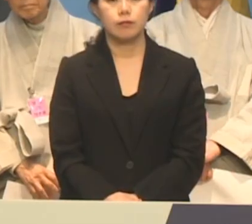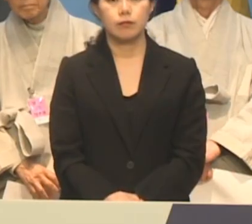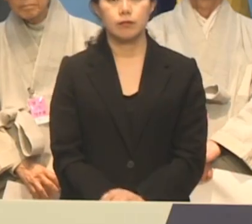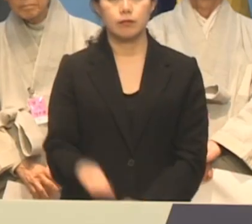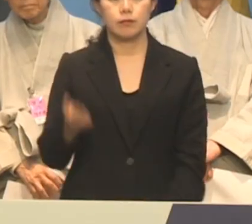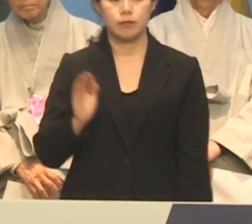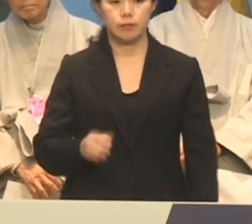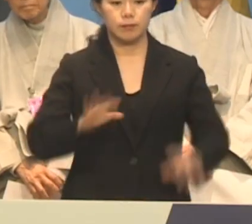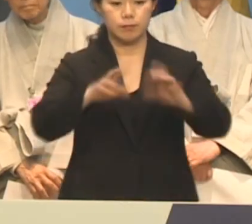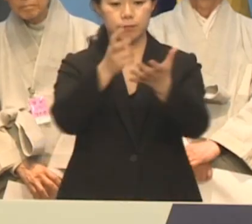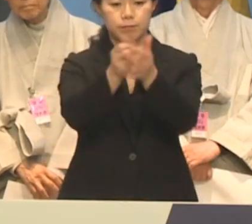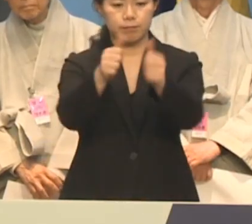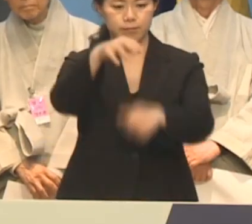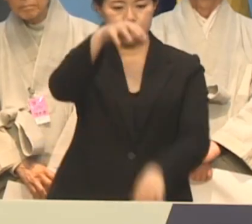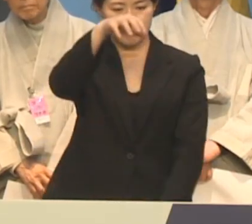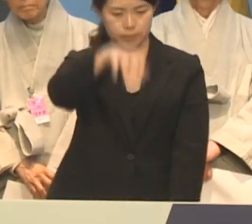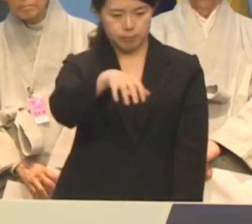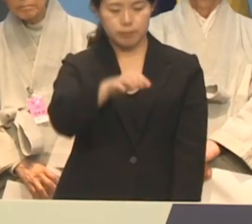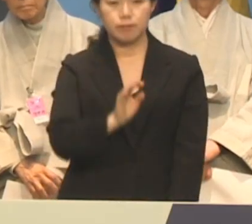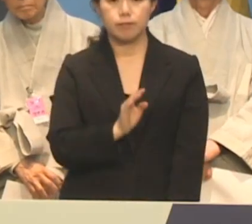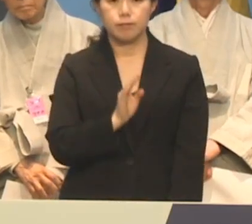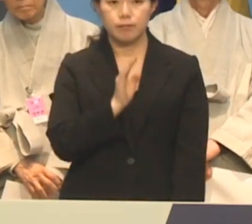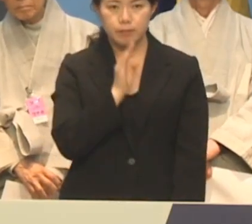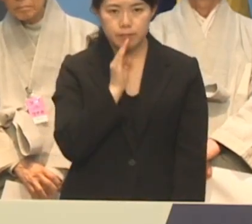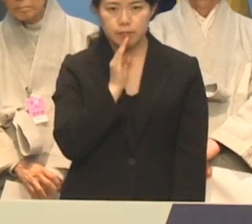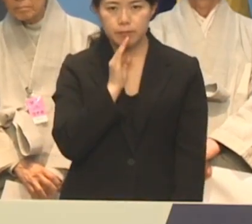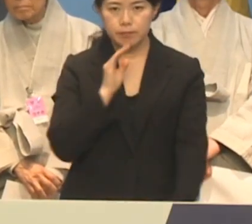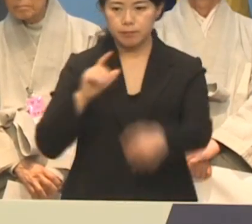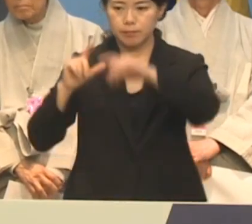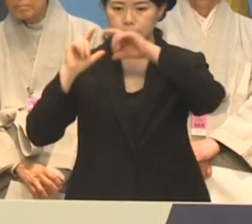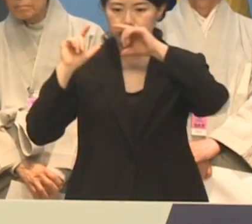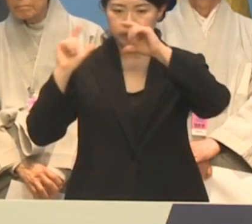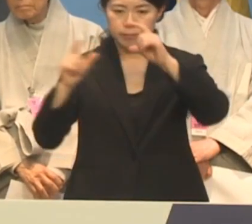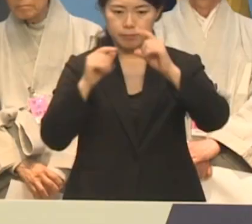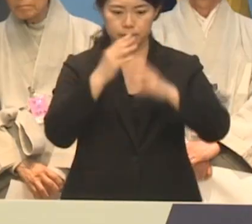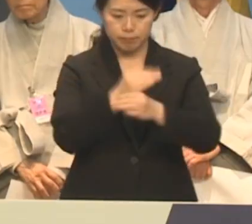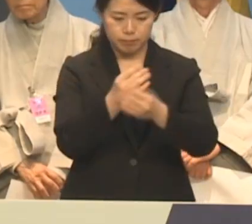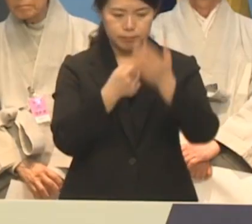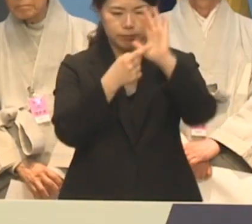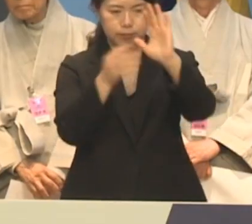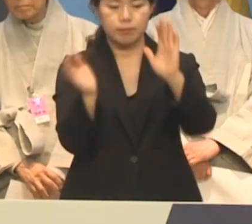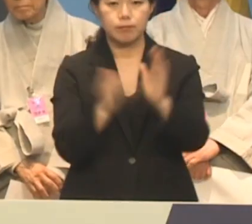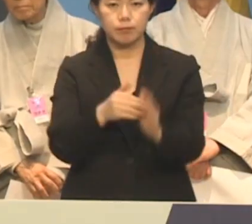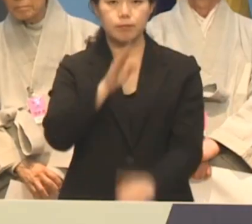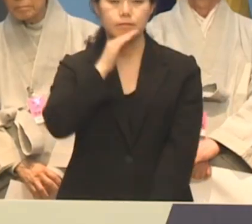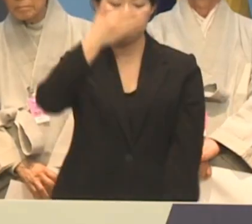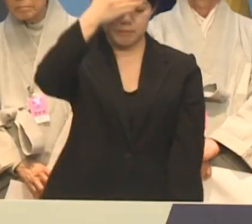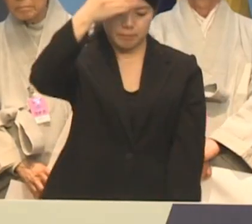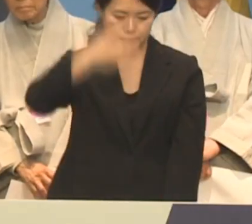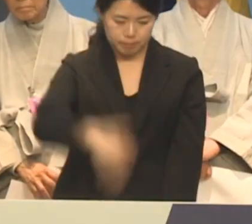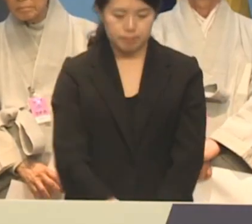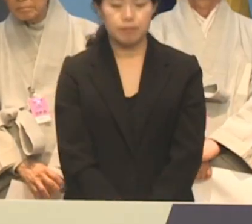그러나 헌재가 드디어 선고날을 발표했습니다. 다행입니다.